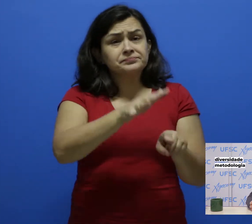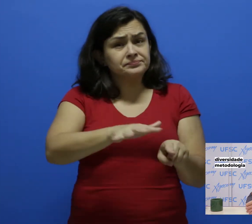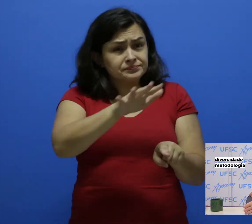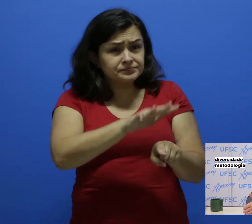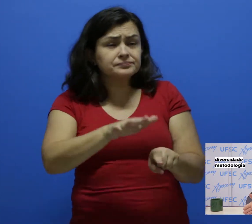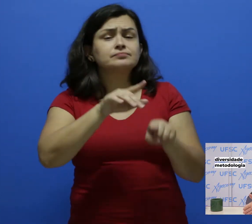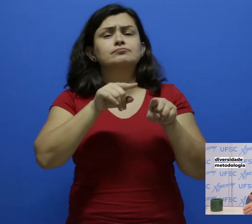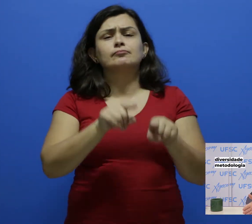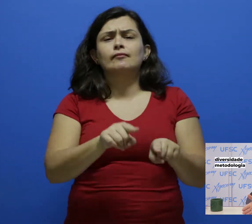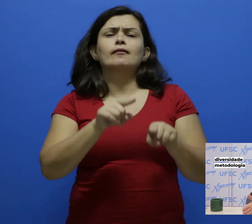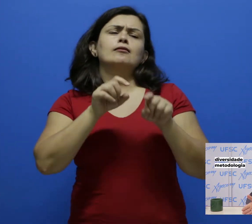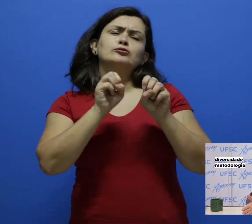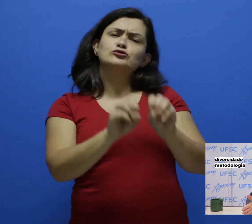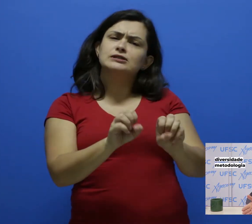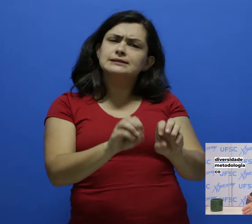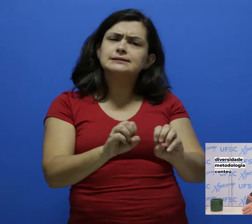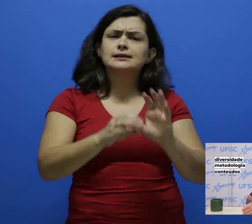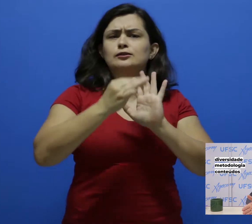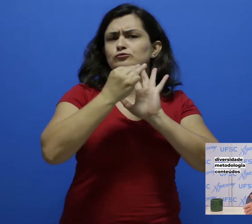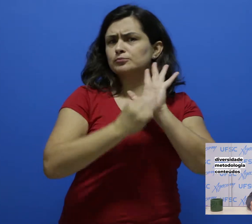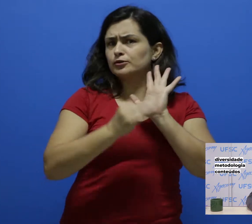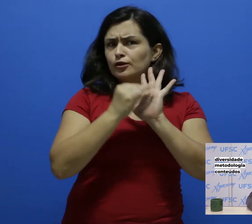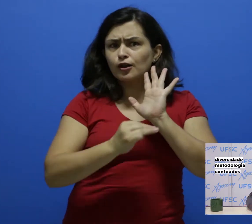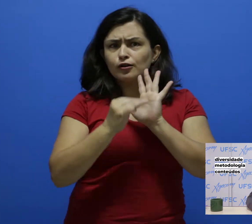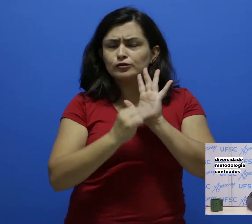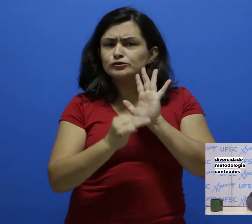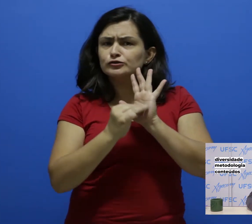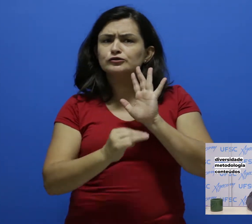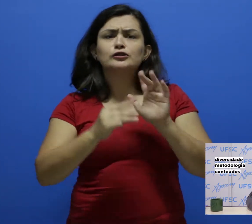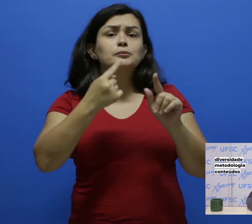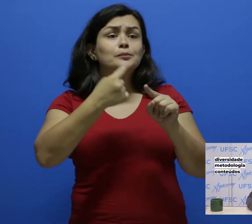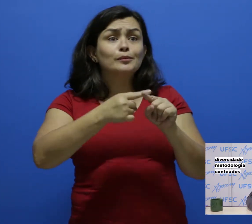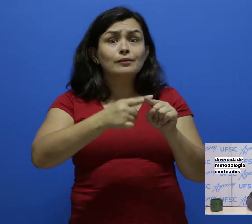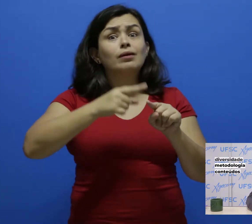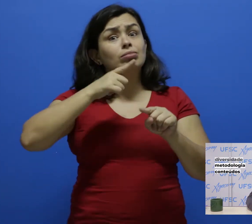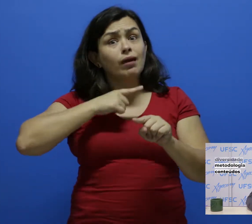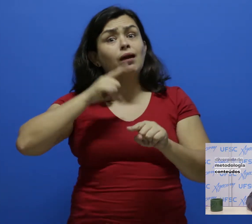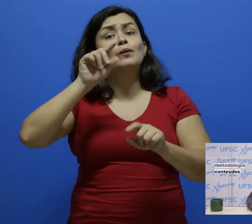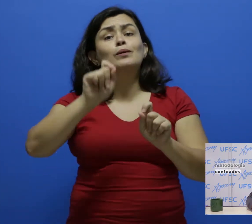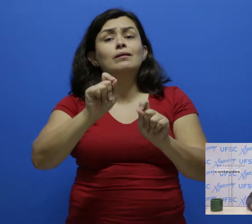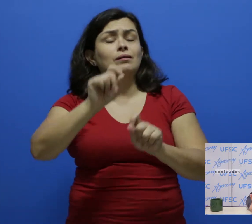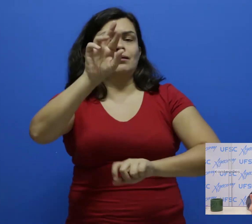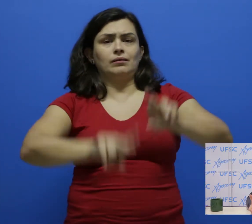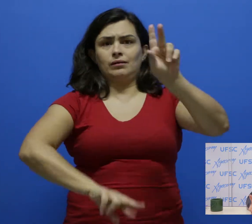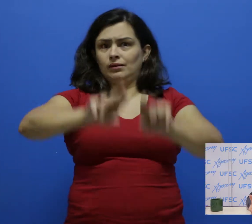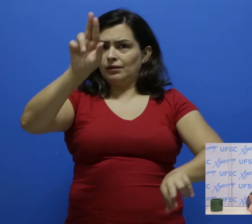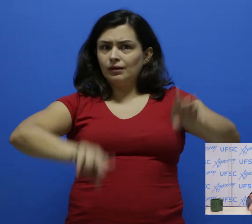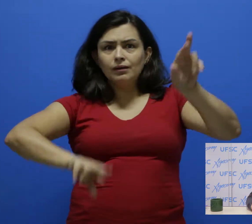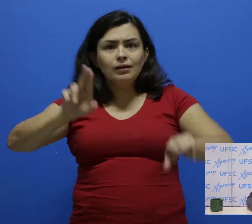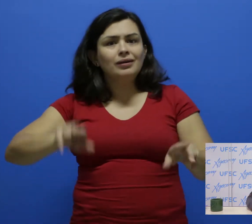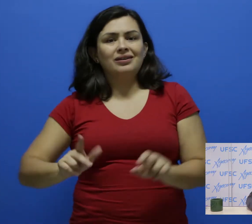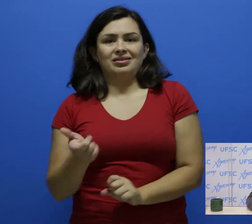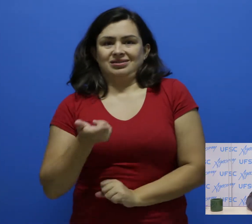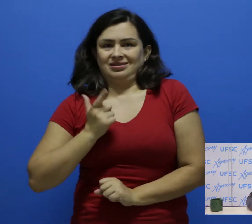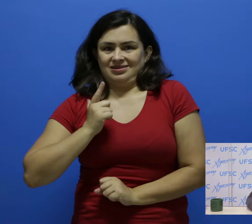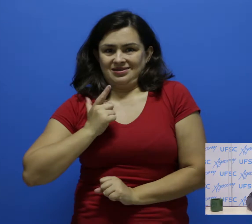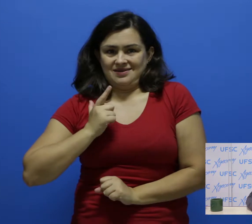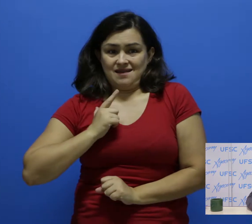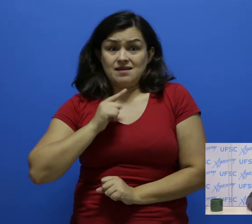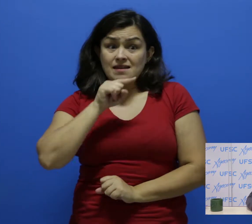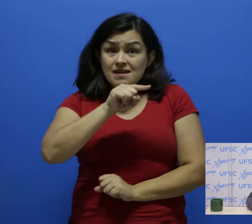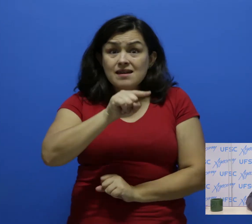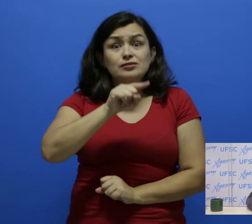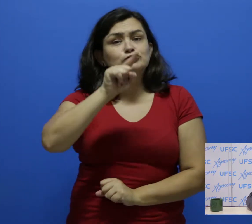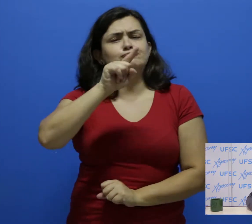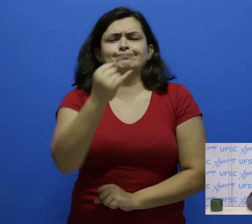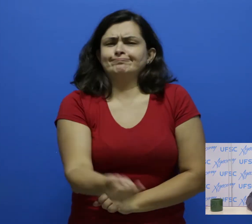ensino, seja ela no campo dos próprios conteúdos, porque essa diversidade é a riqueza que nos constitui. A área